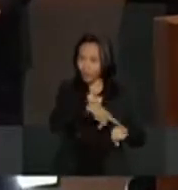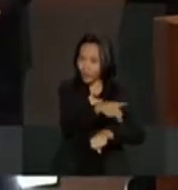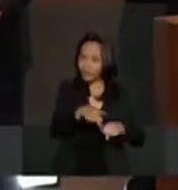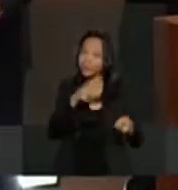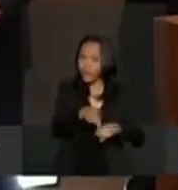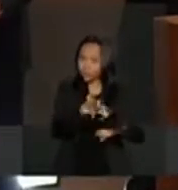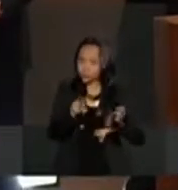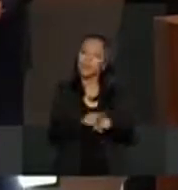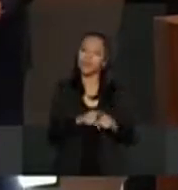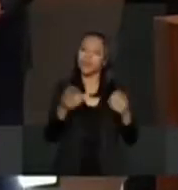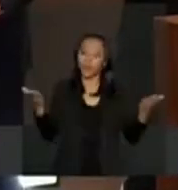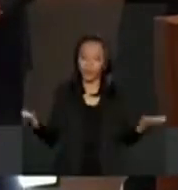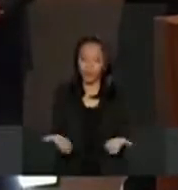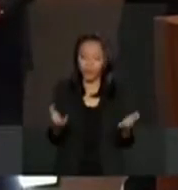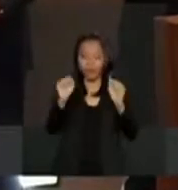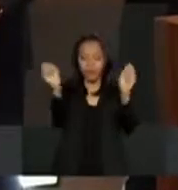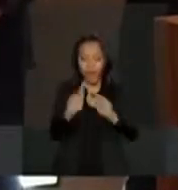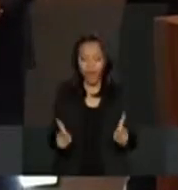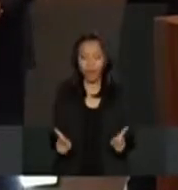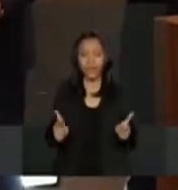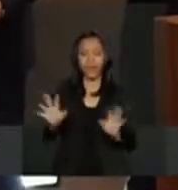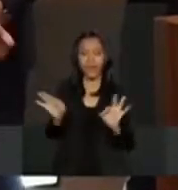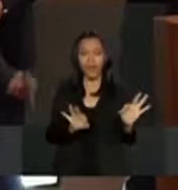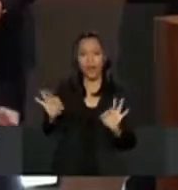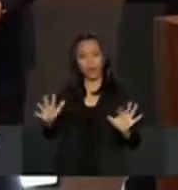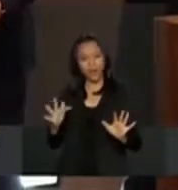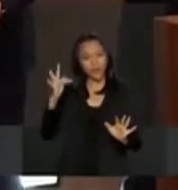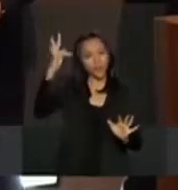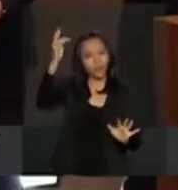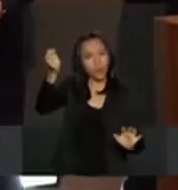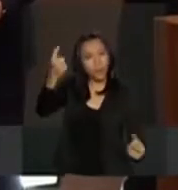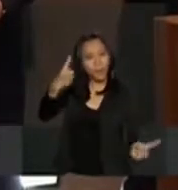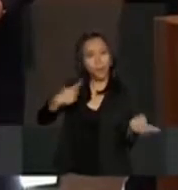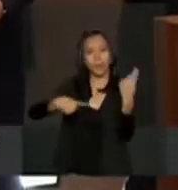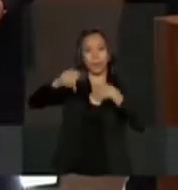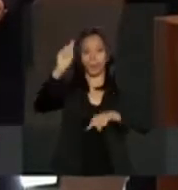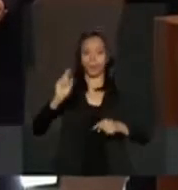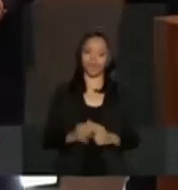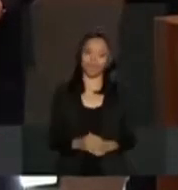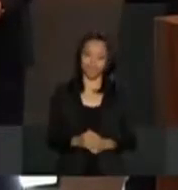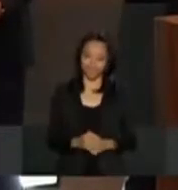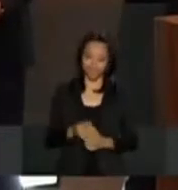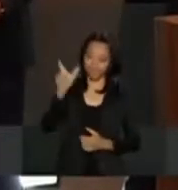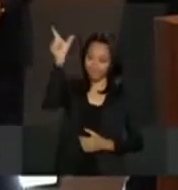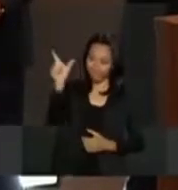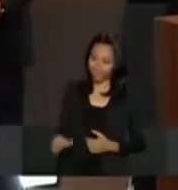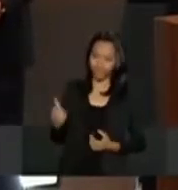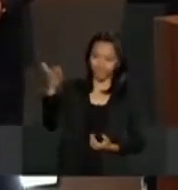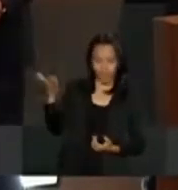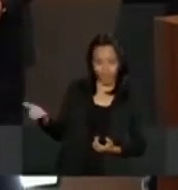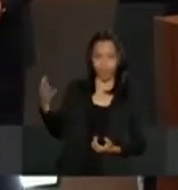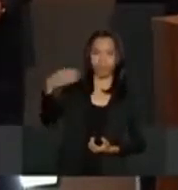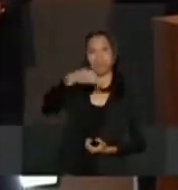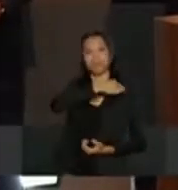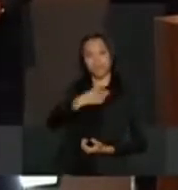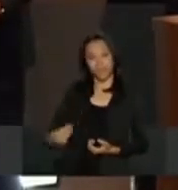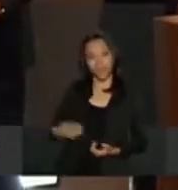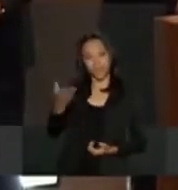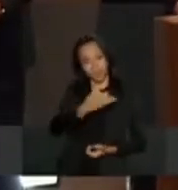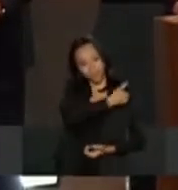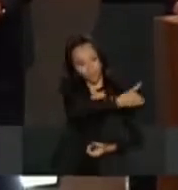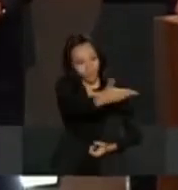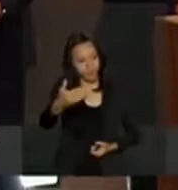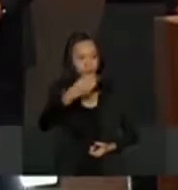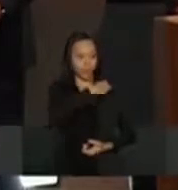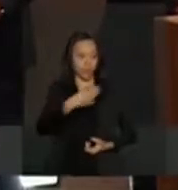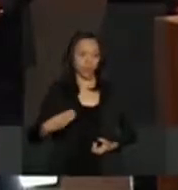com a construção de um presente de paz e de futuro mais próximo. Senhora ministra Rosa Weber, senhores ministros do